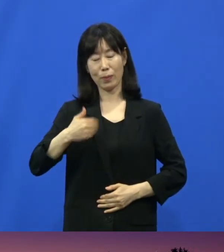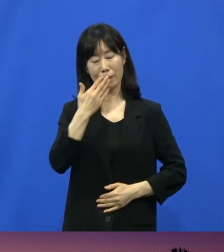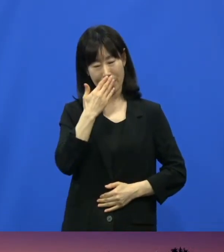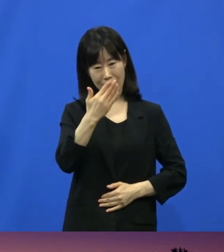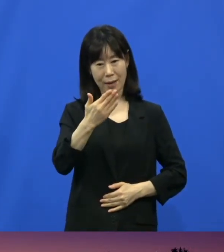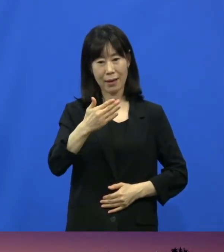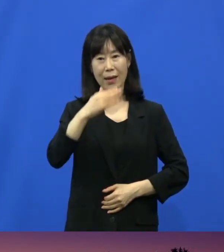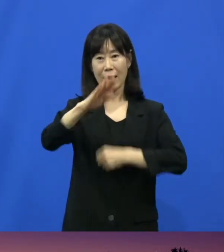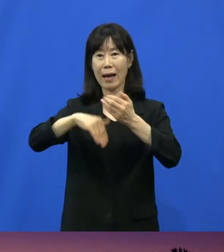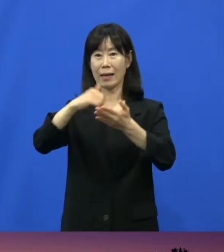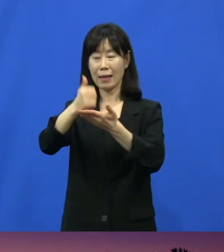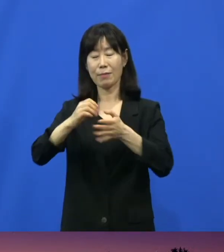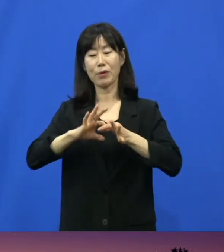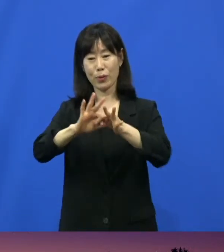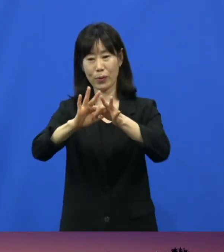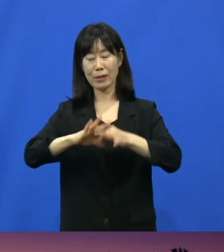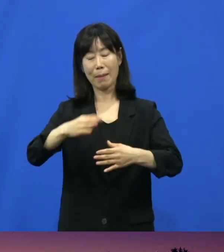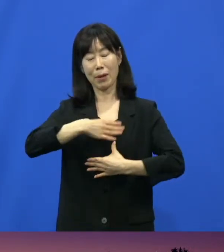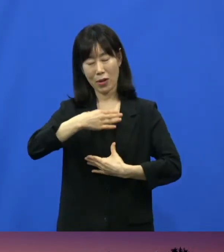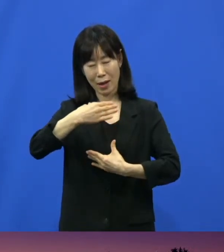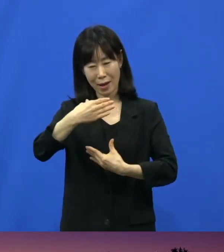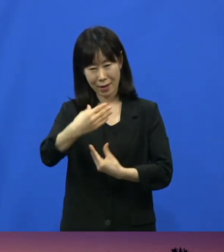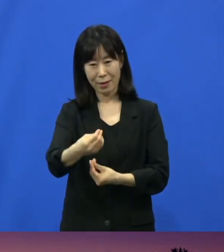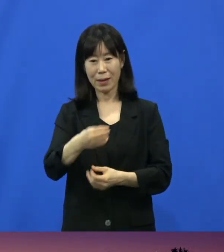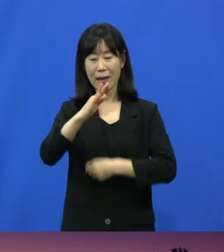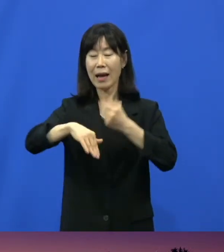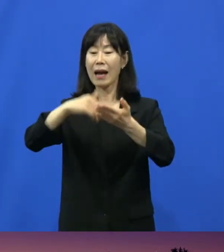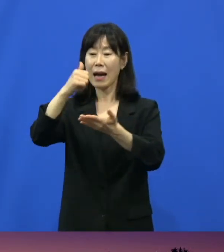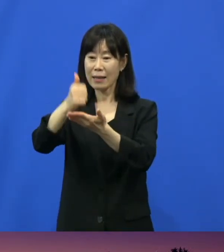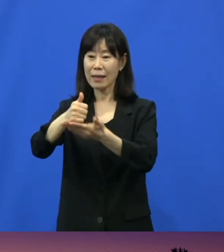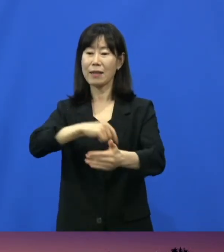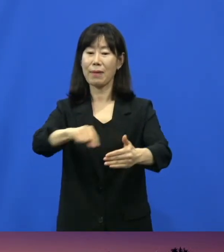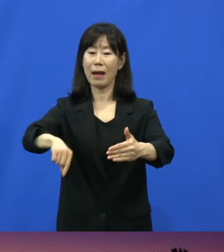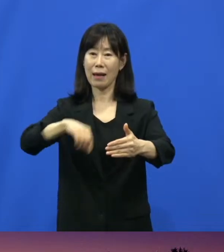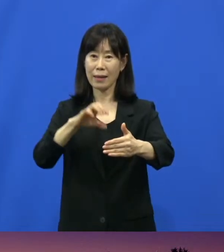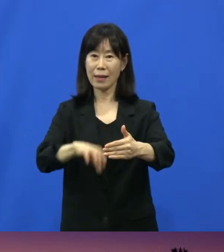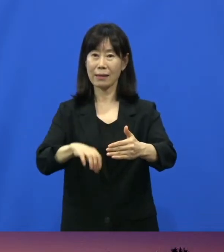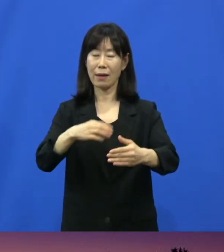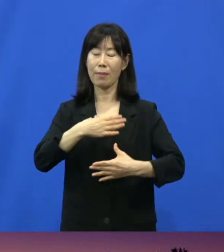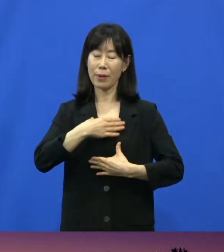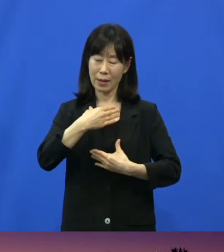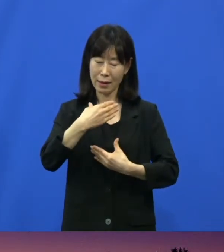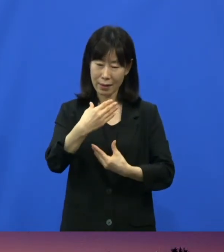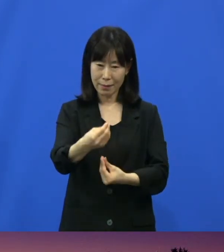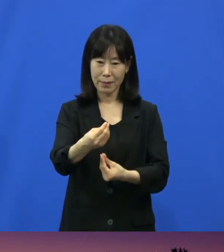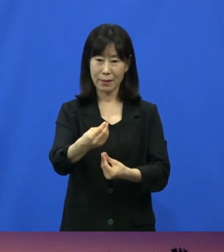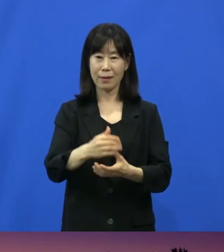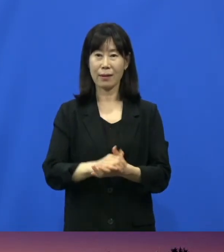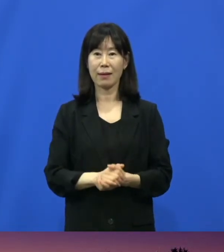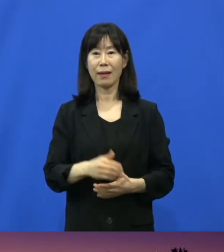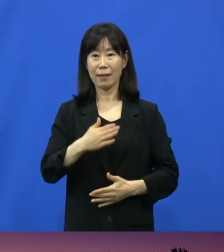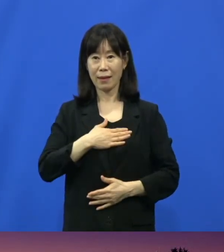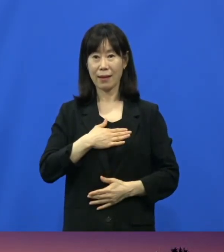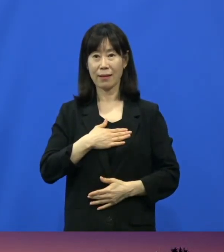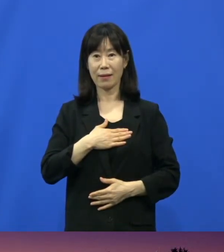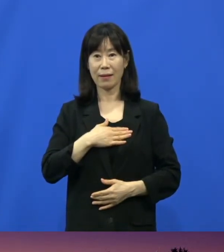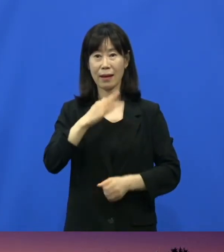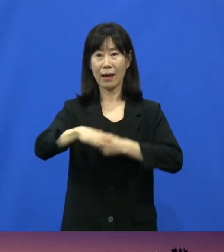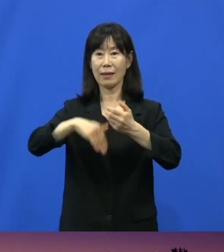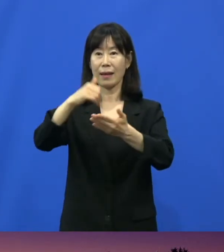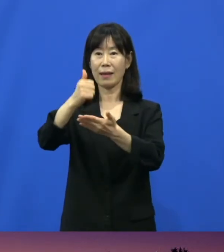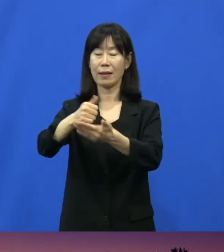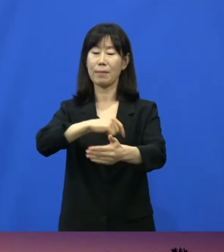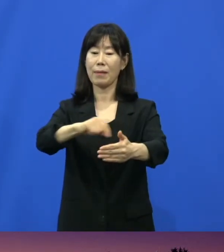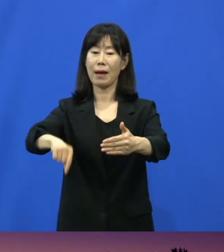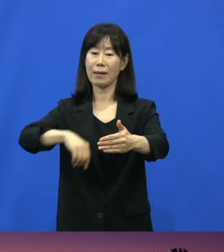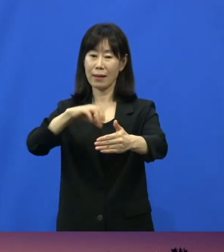나는 하나님으로 인해 평안합니다. 나는 하나님 안에서 안전합니다. 나는 하나님의 품